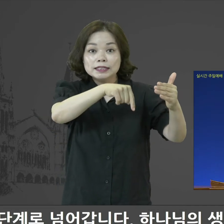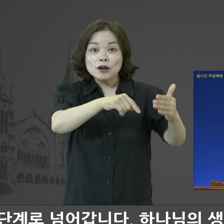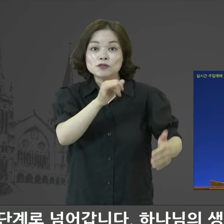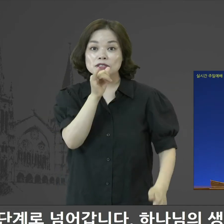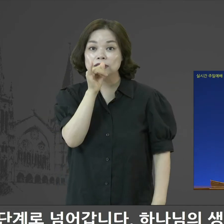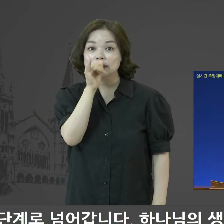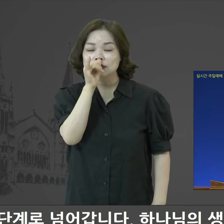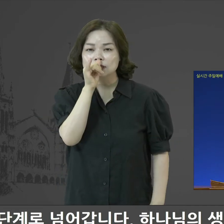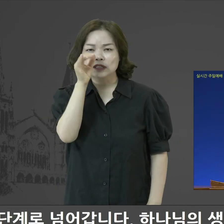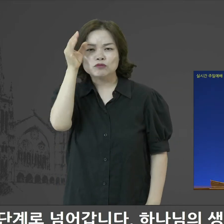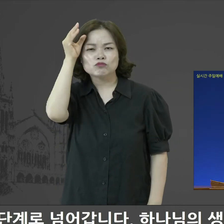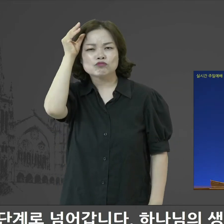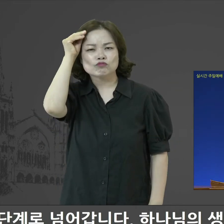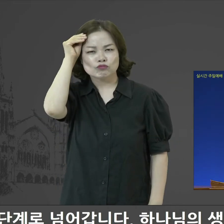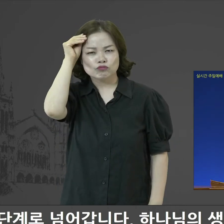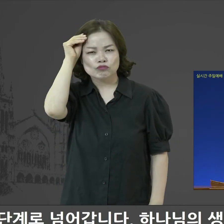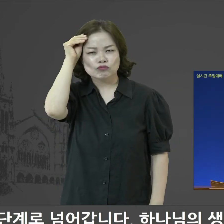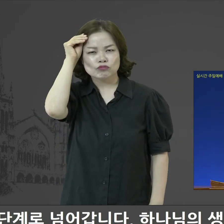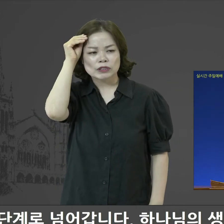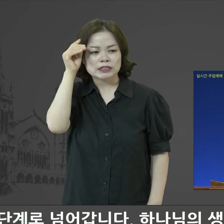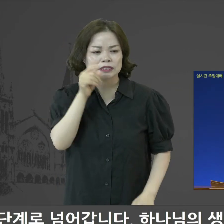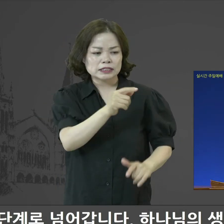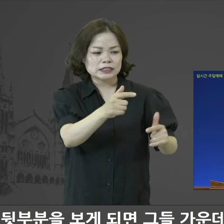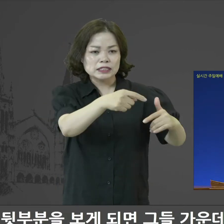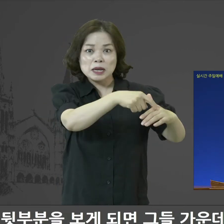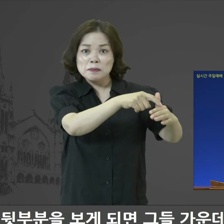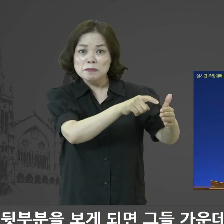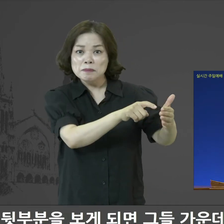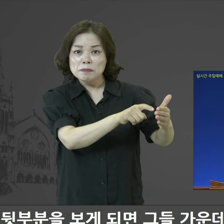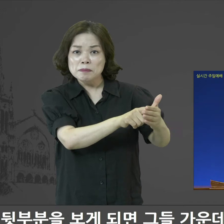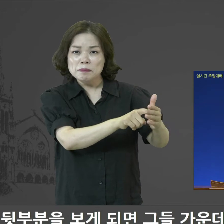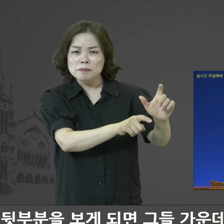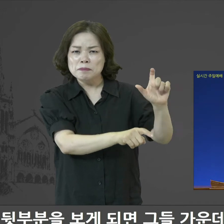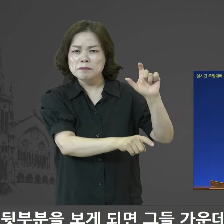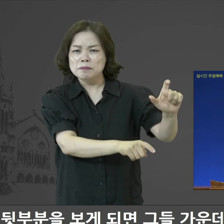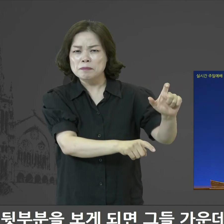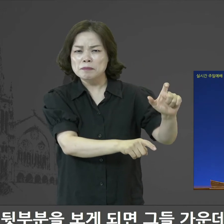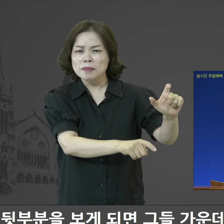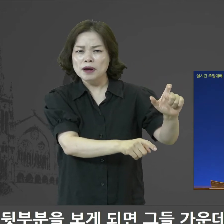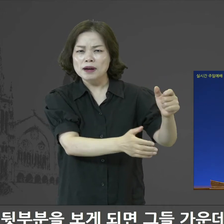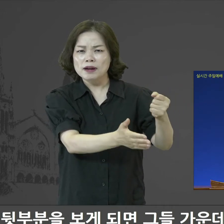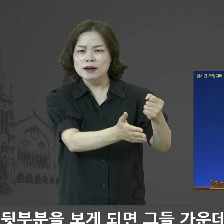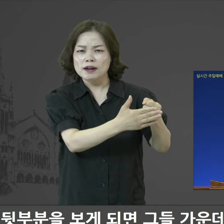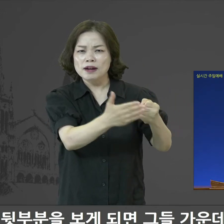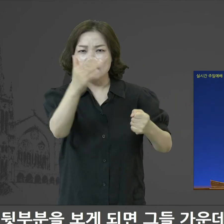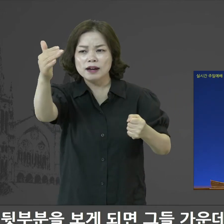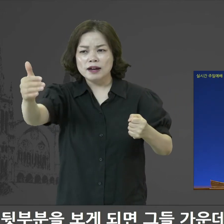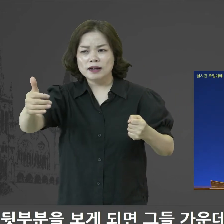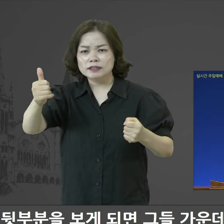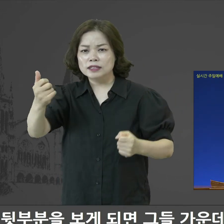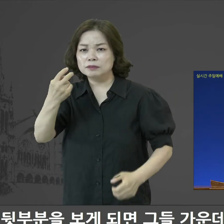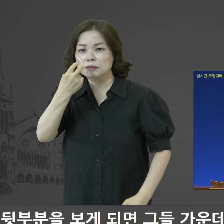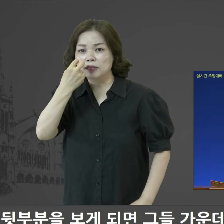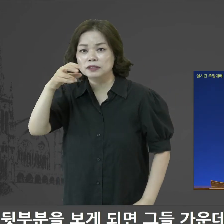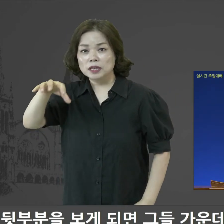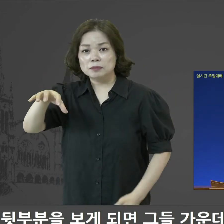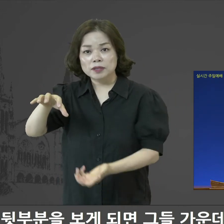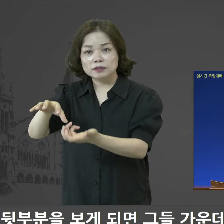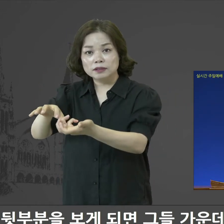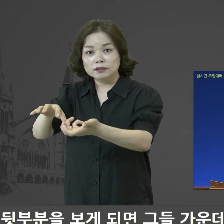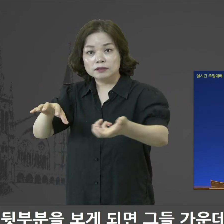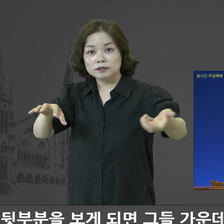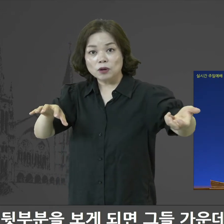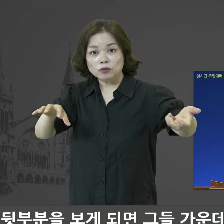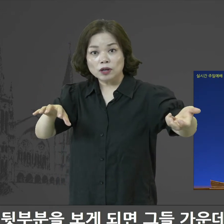있는 무지함과 그들의 마음이 굳어짐으로 말미암아 하나님의 생명에서 떠나